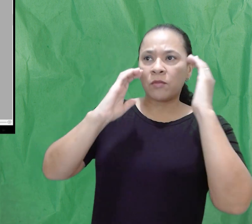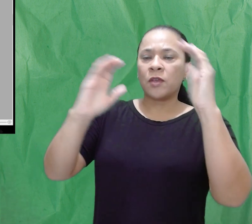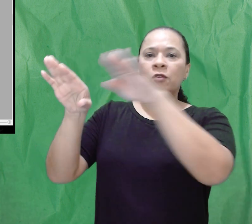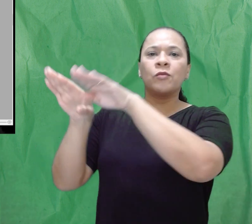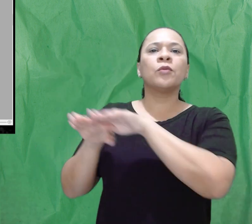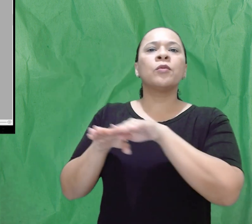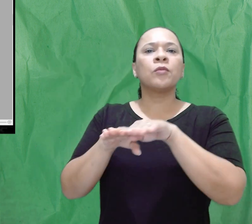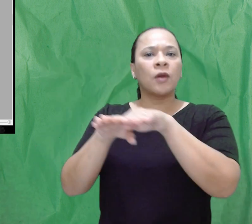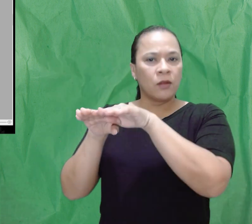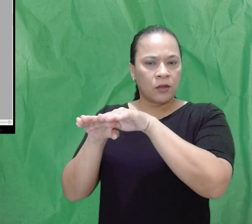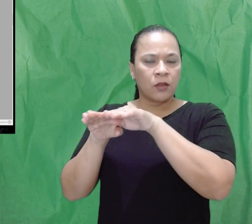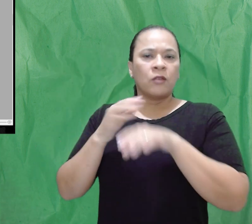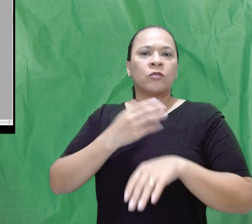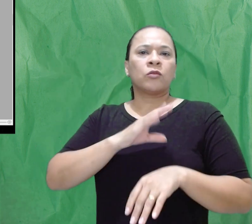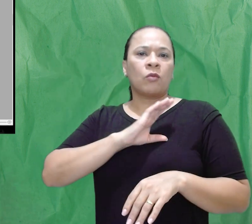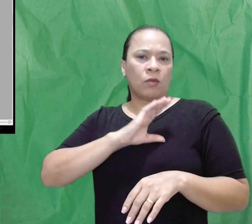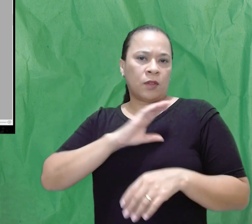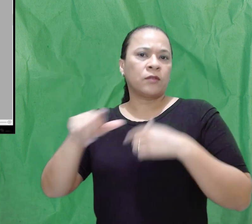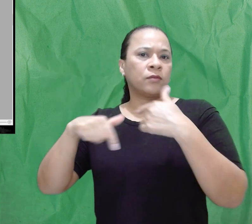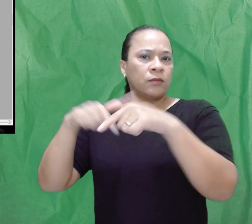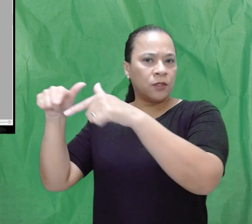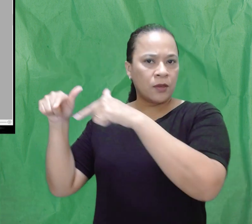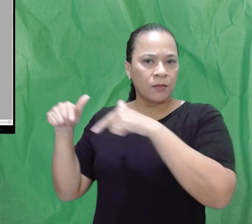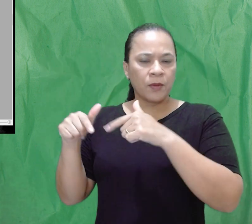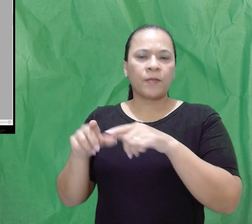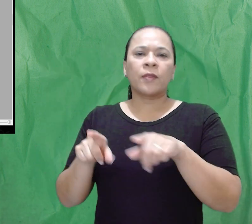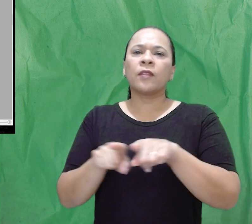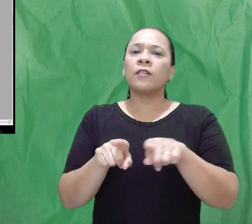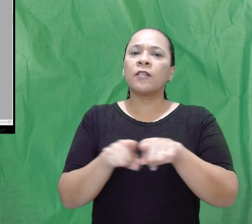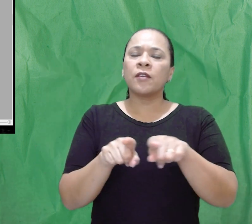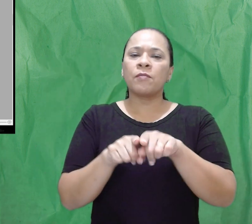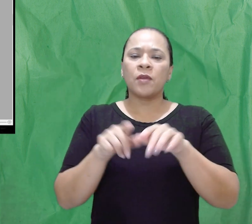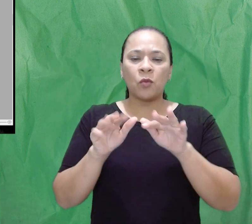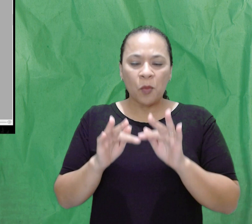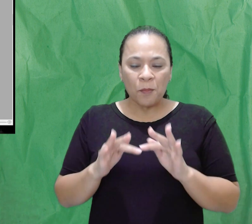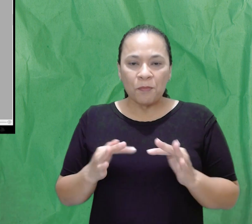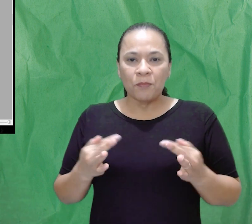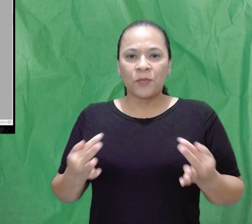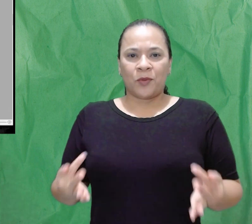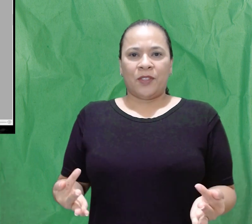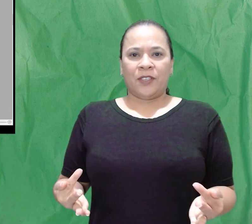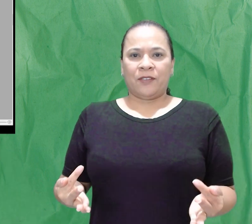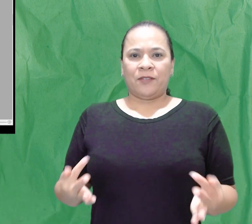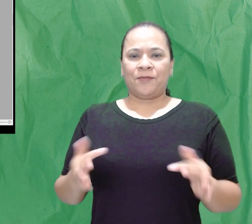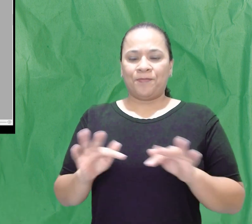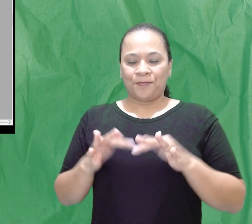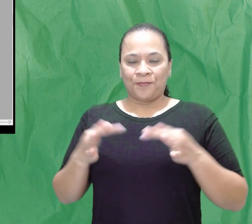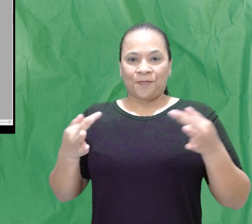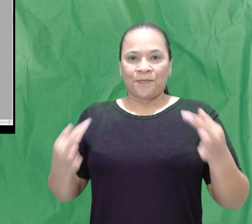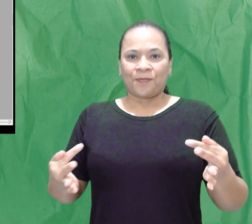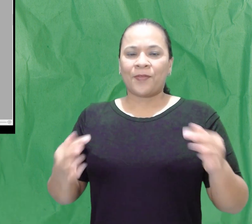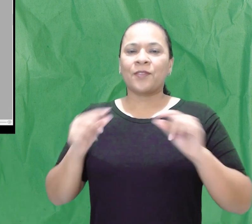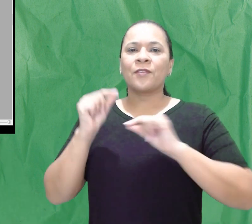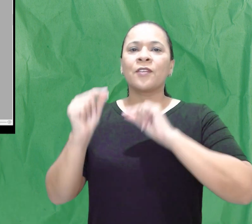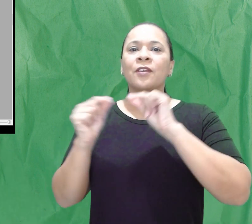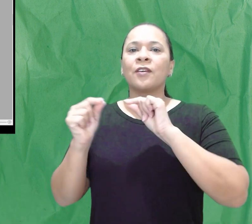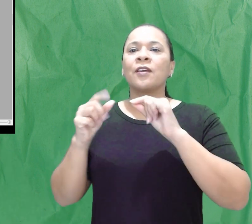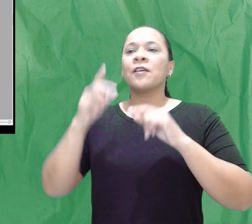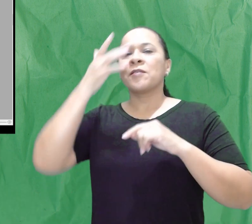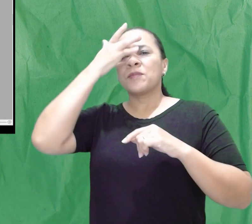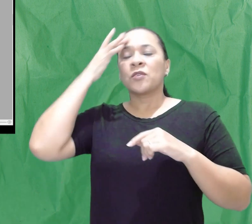A humildade também é muito importante, pois a gente precisa saber reconhecer os nossos erros. A gente